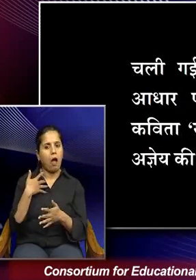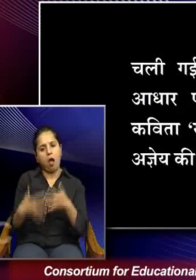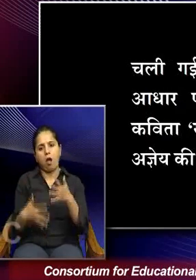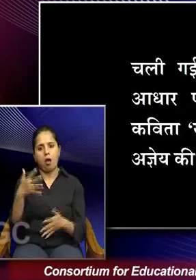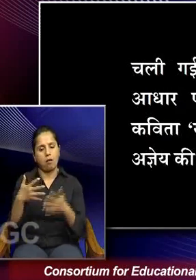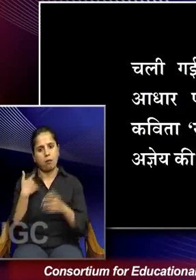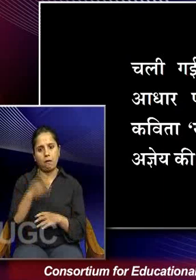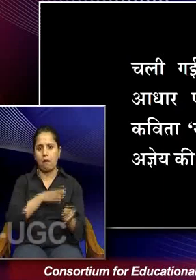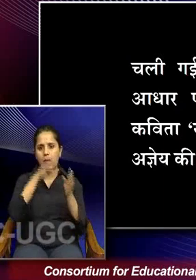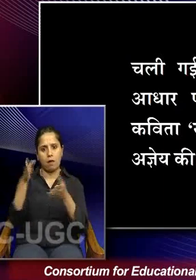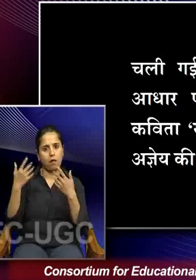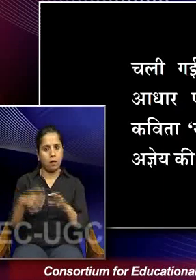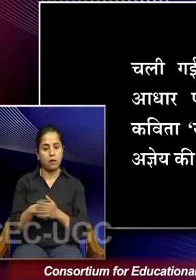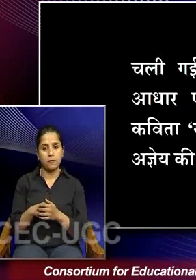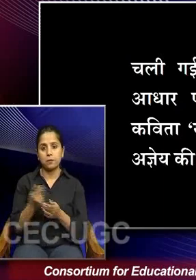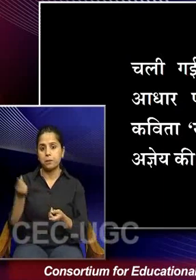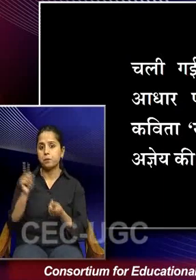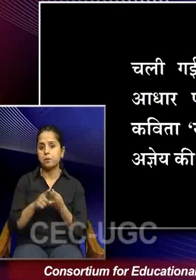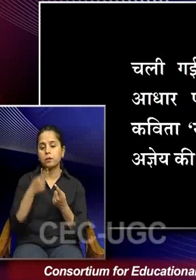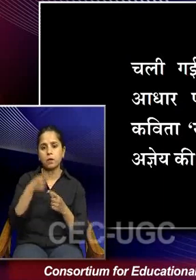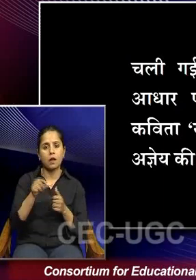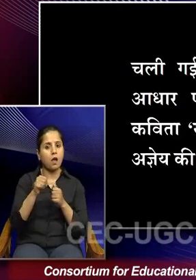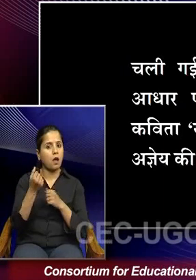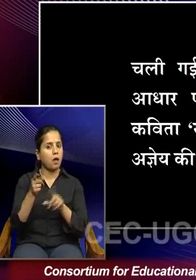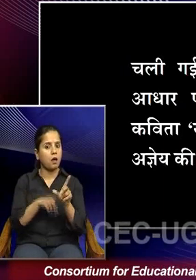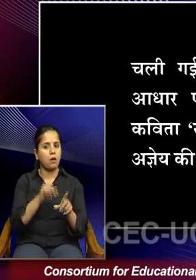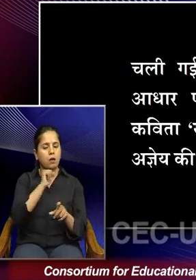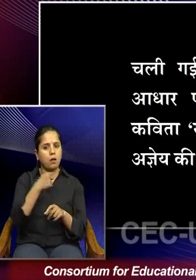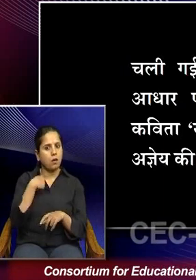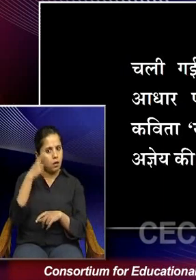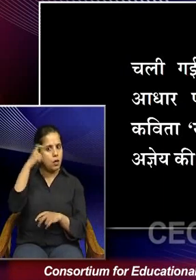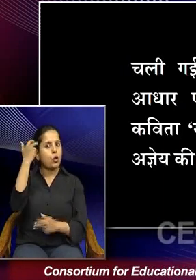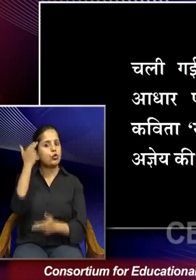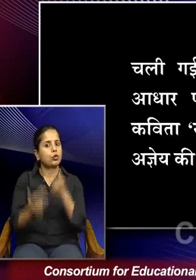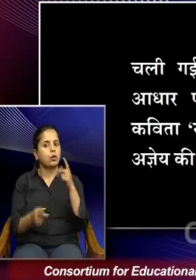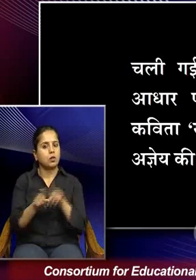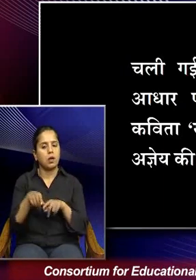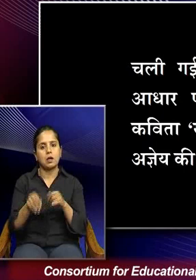भी गई थी इस घटना के आधार पर आगे रचित कविता